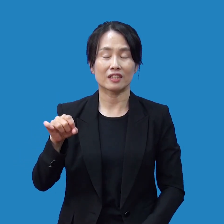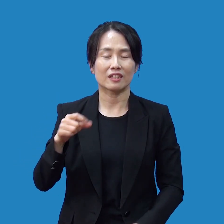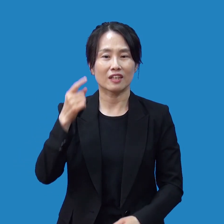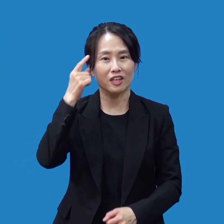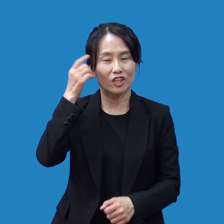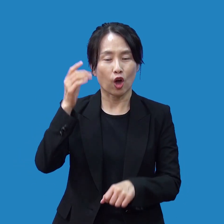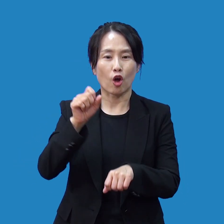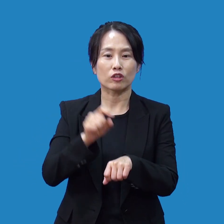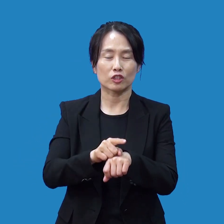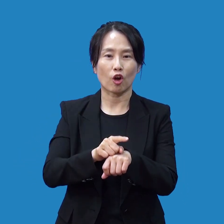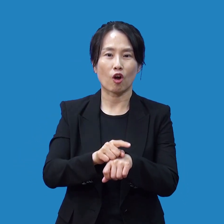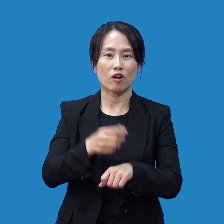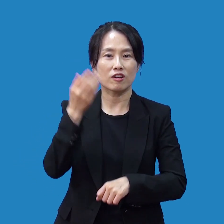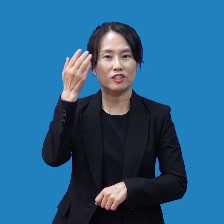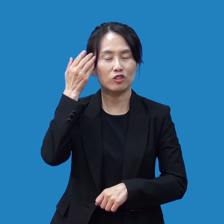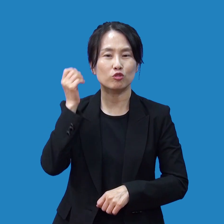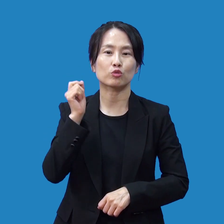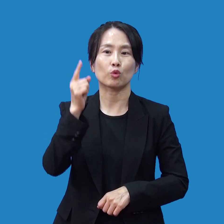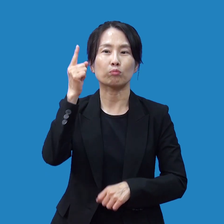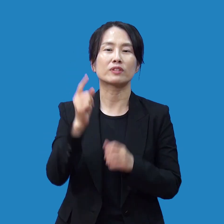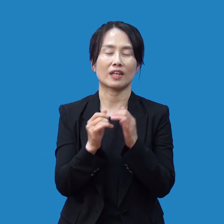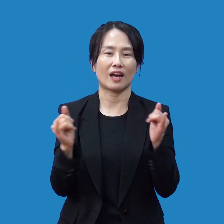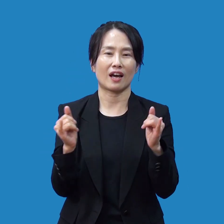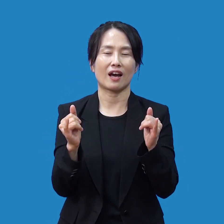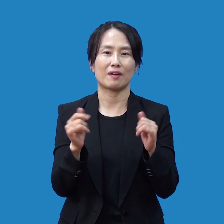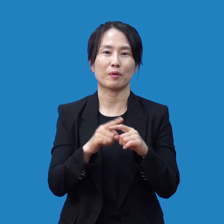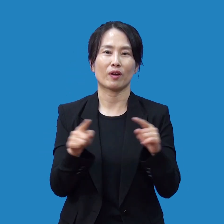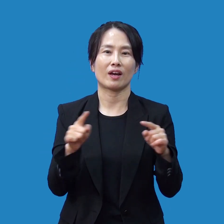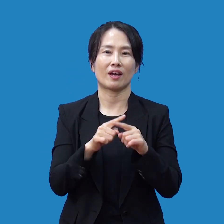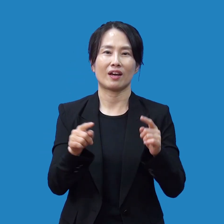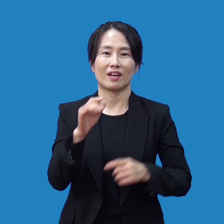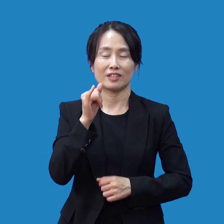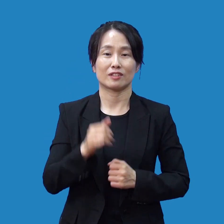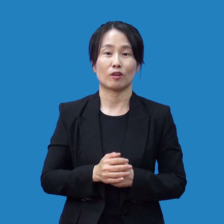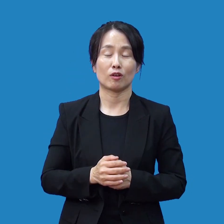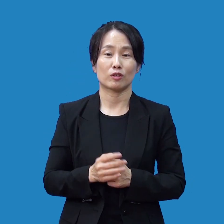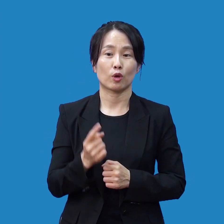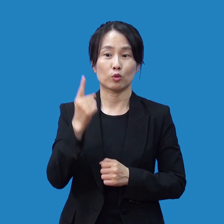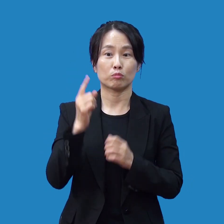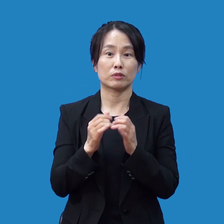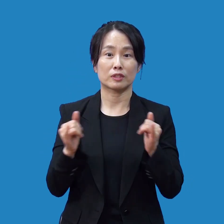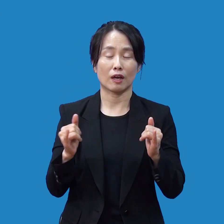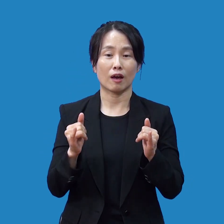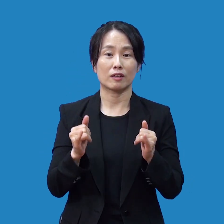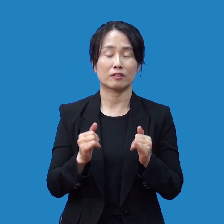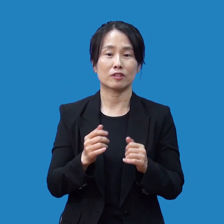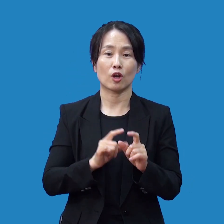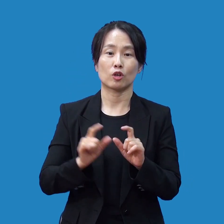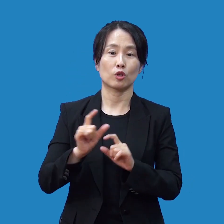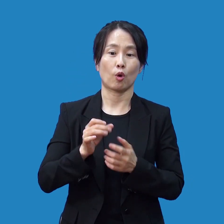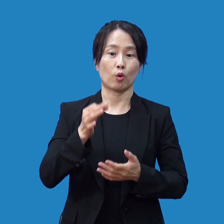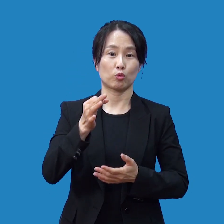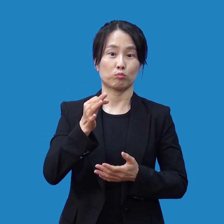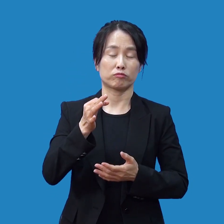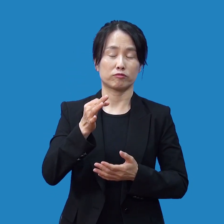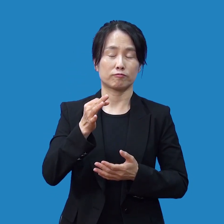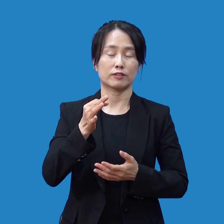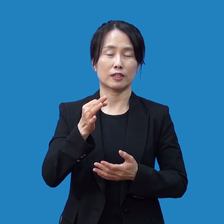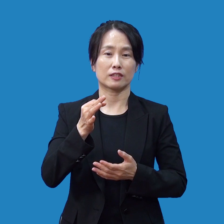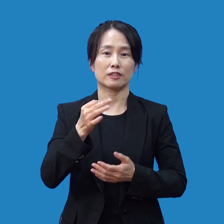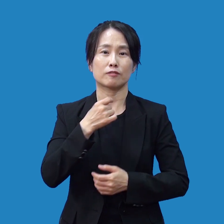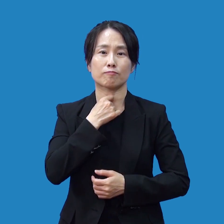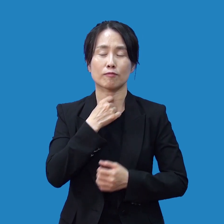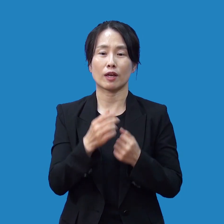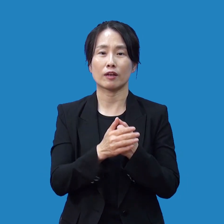영성 지능이 높은 사람은 다른 사람보다 훨씬 높은 가치를 지향하기 때문에 이 삶의